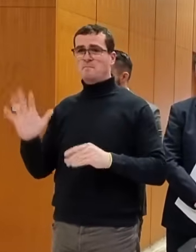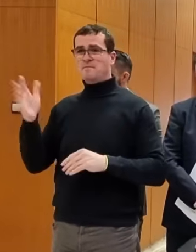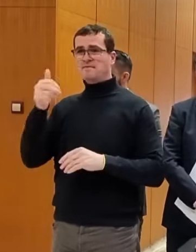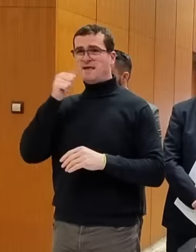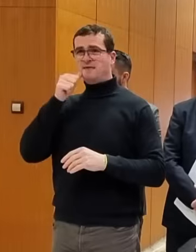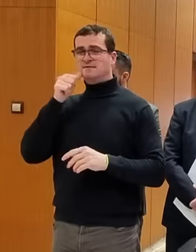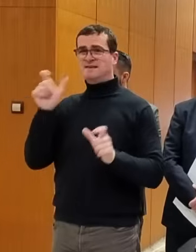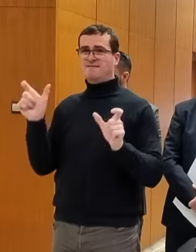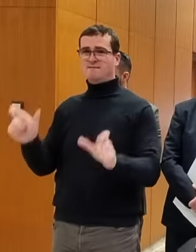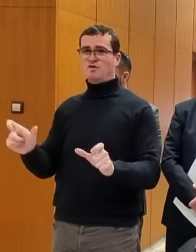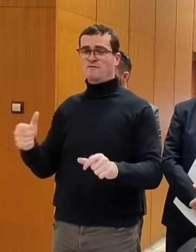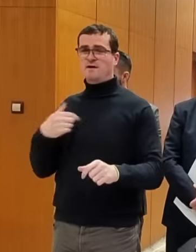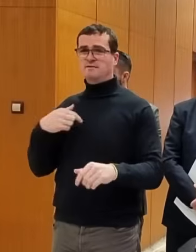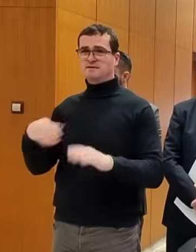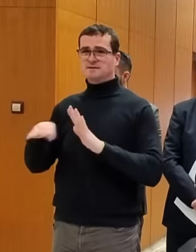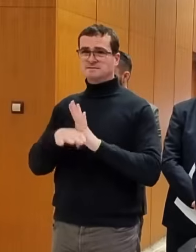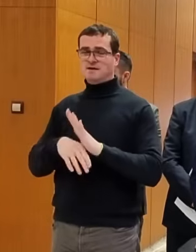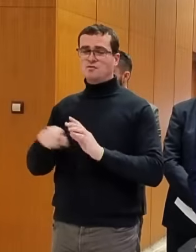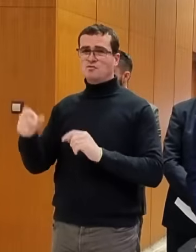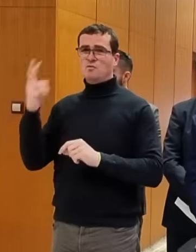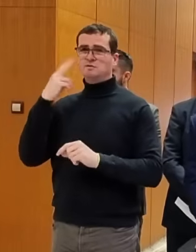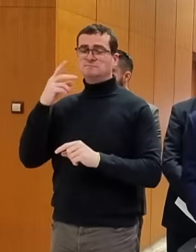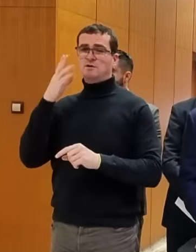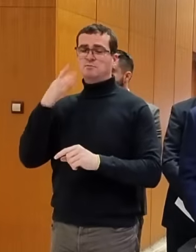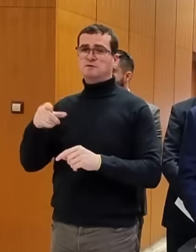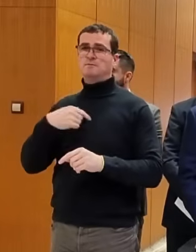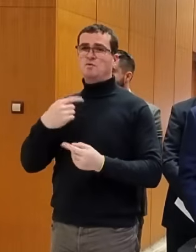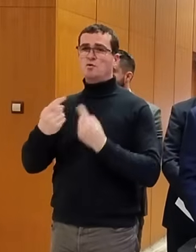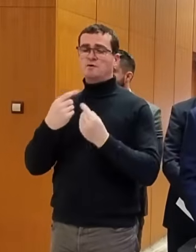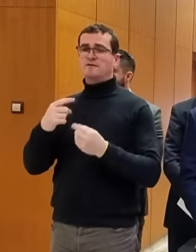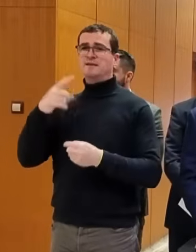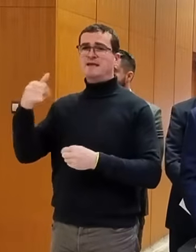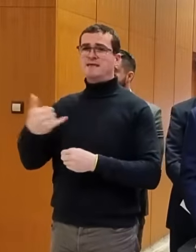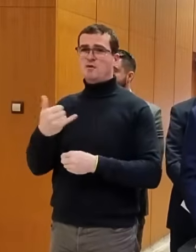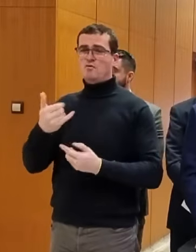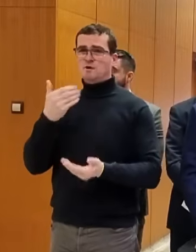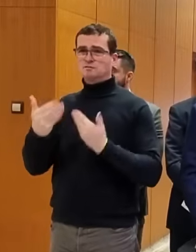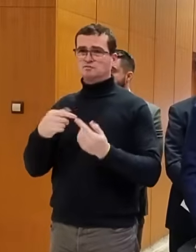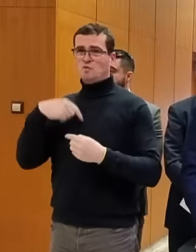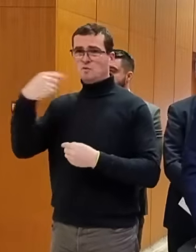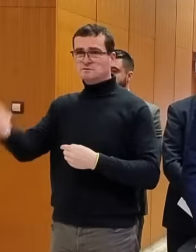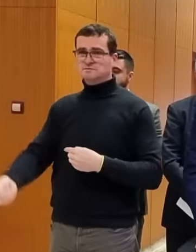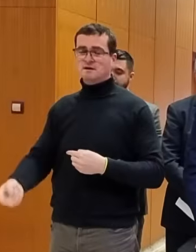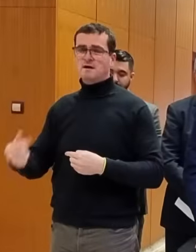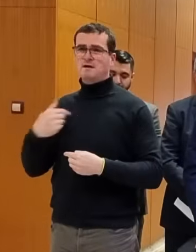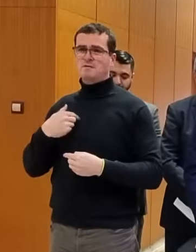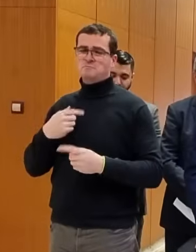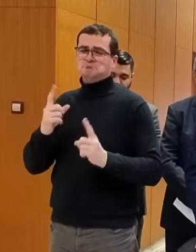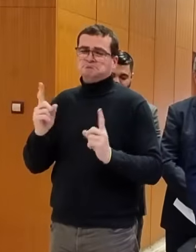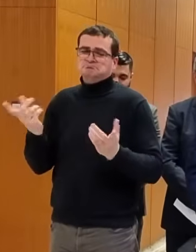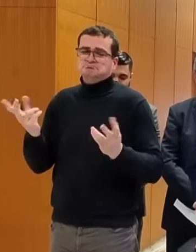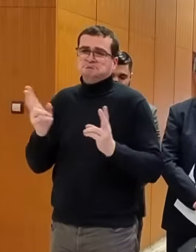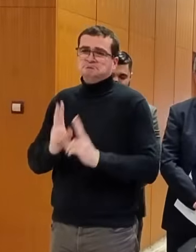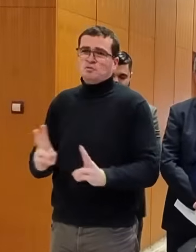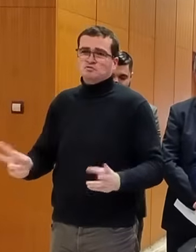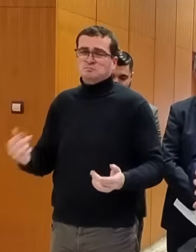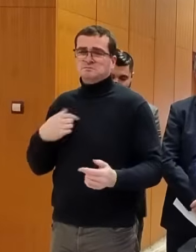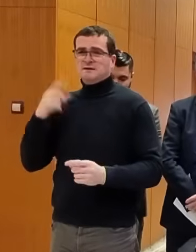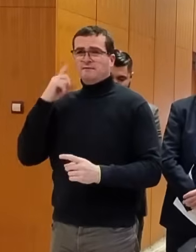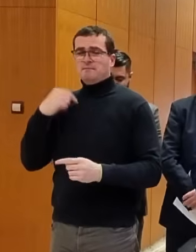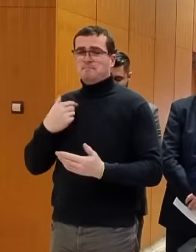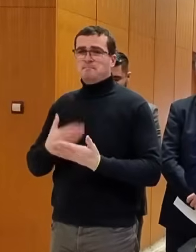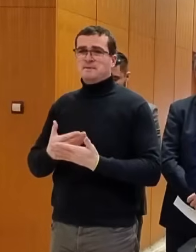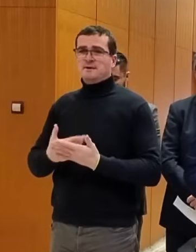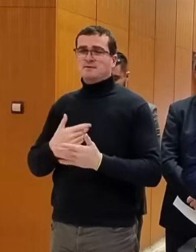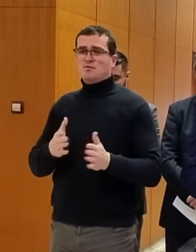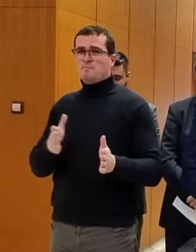nám môže vetovať tieto zákony, čo by znamenalo, že budeme potom o nich rokovať na januárovej schôdzi. S tým rátať musíme. Aj preto vieme, že môže